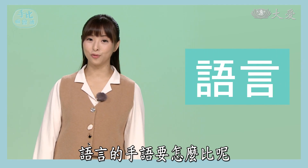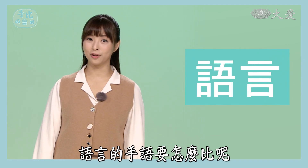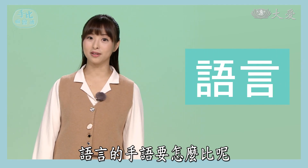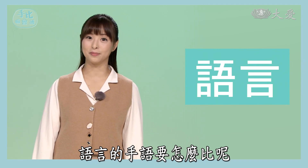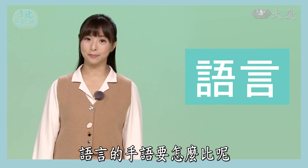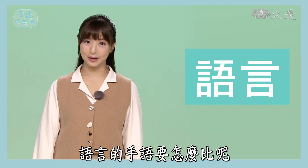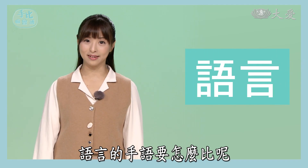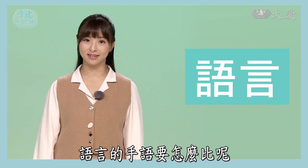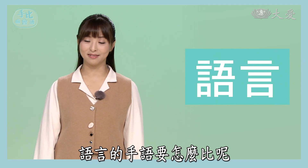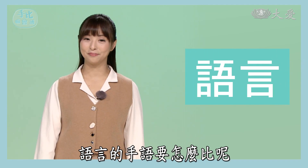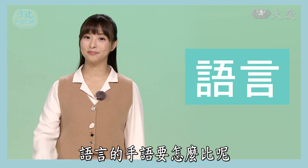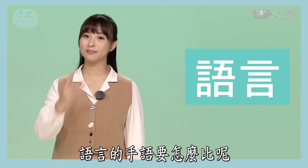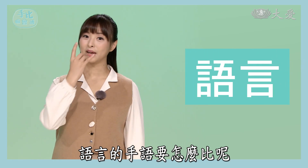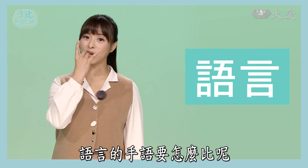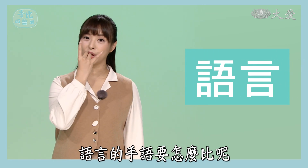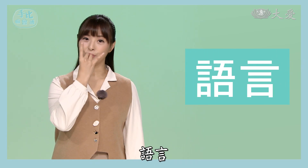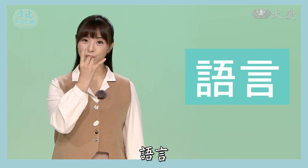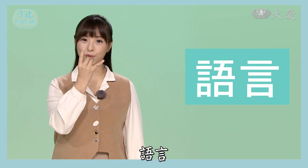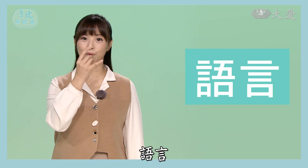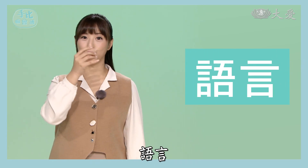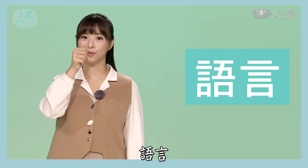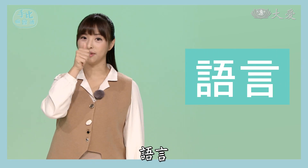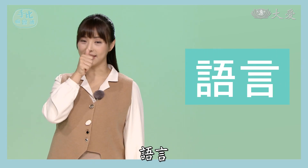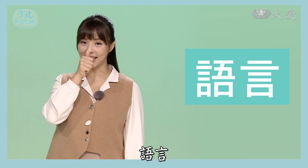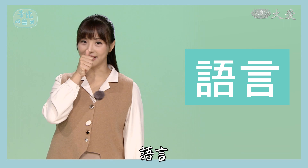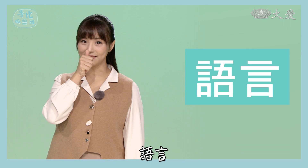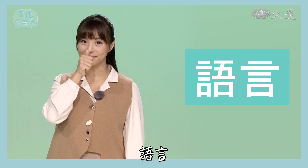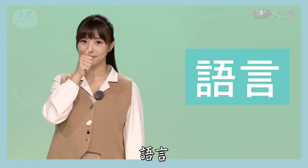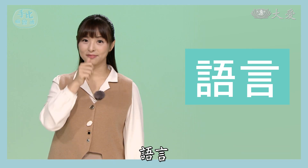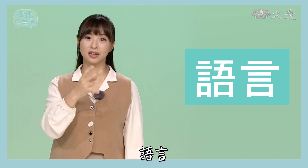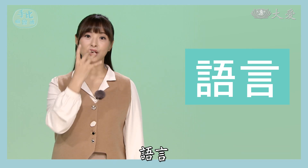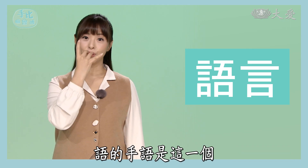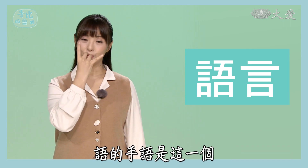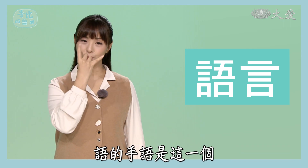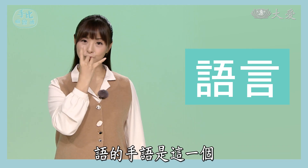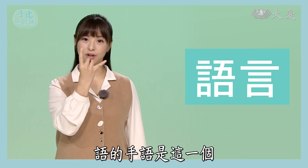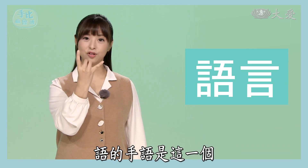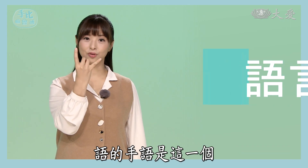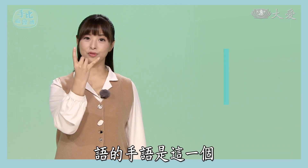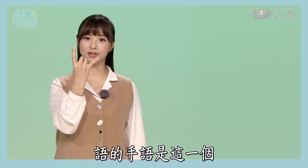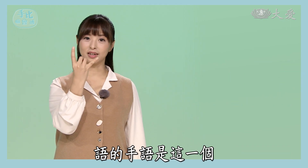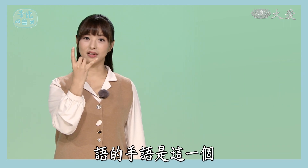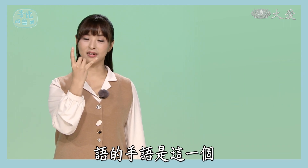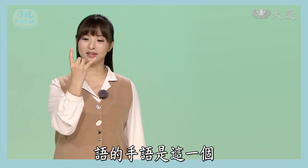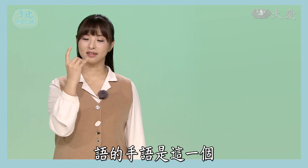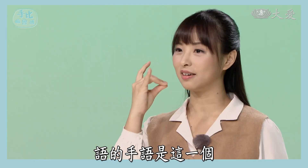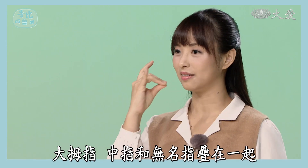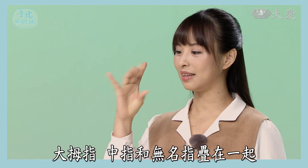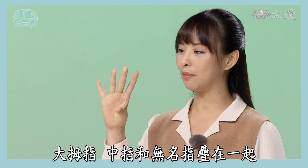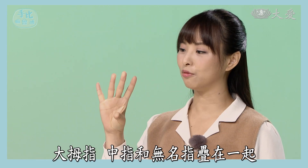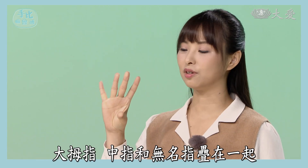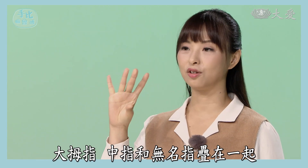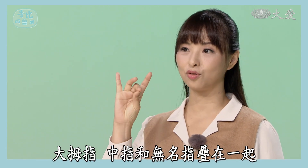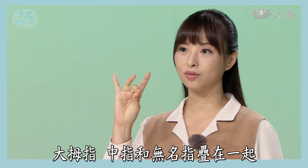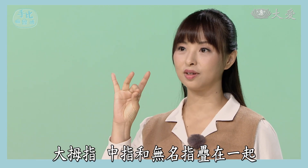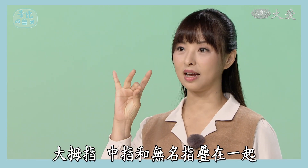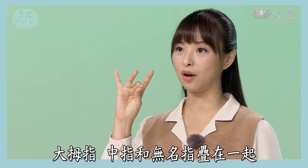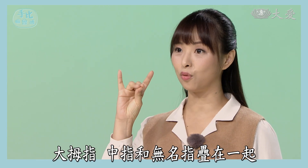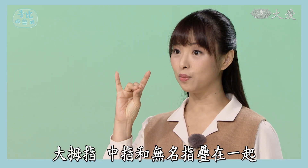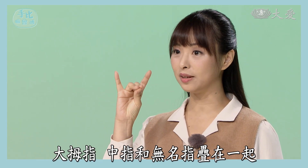语要怎么比呢？语言，语的手语是这一个，大拇指、中指和无名